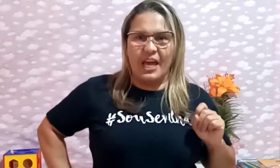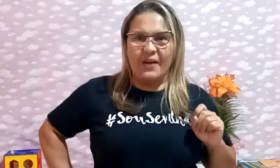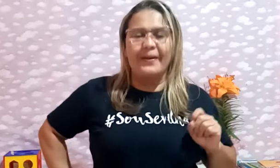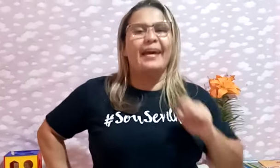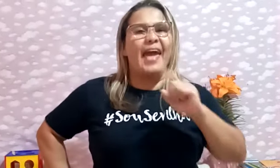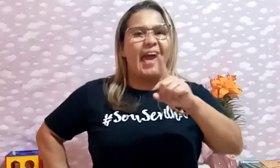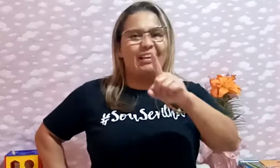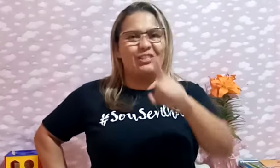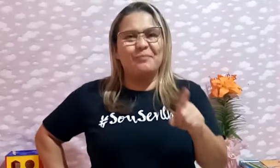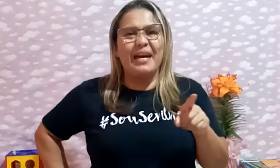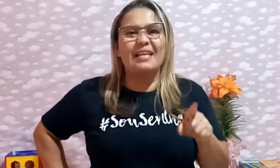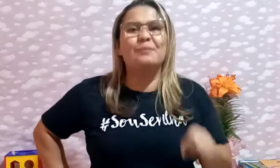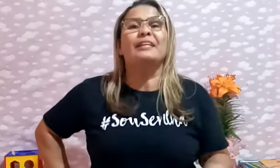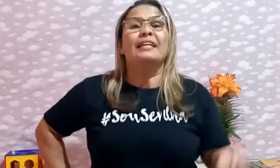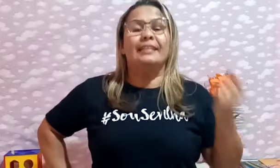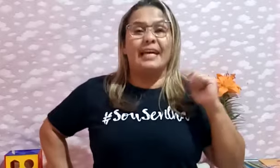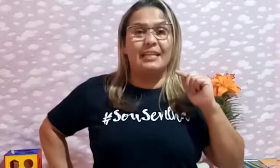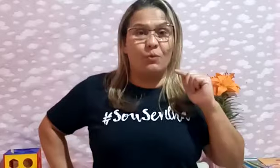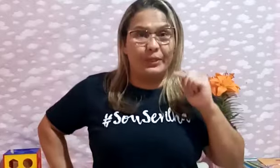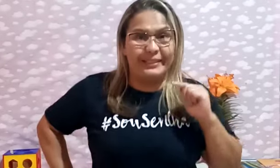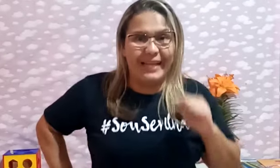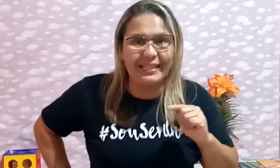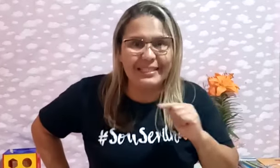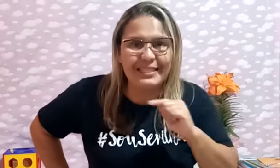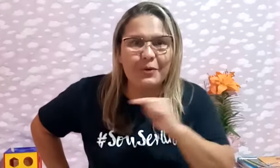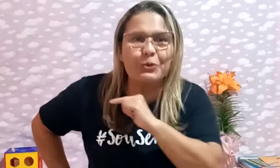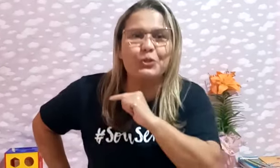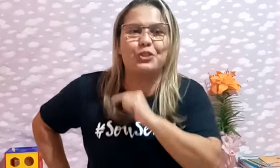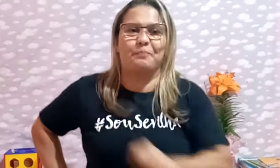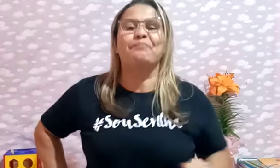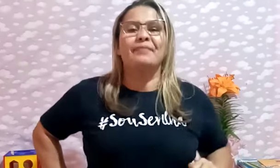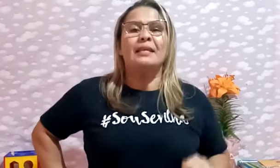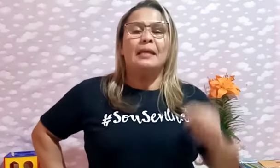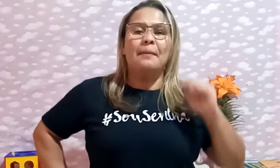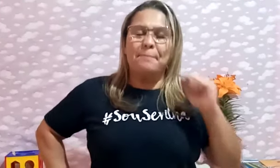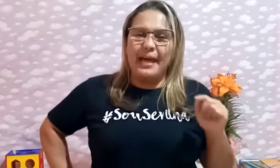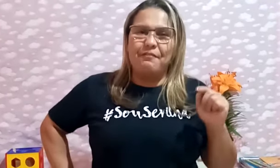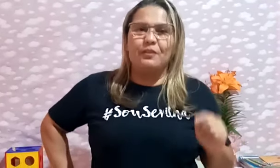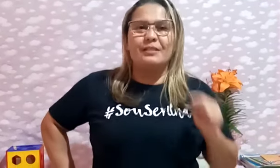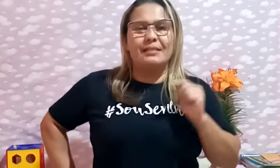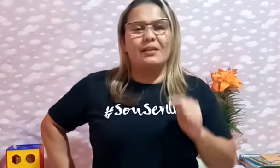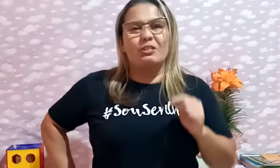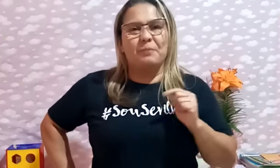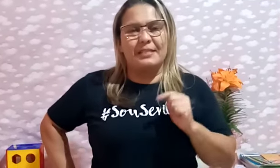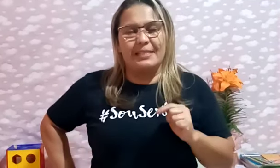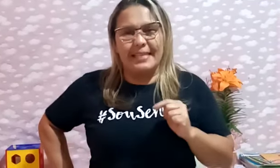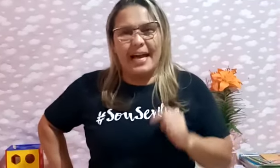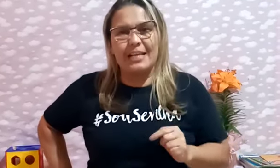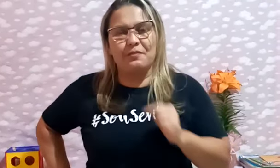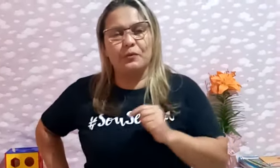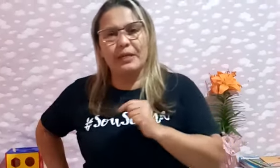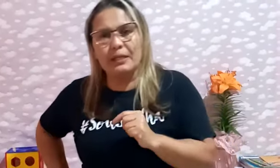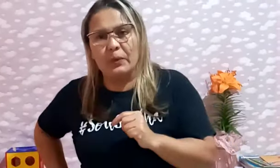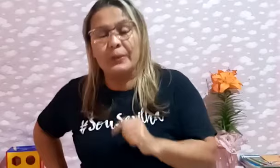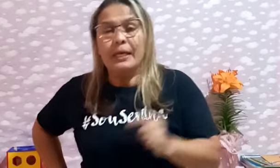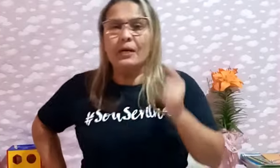gel? É isso mesmo, tem que cuidar da saúde. Em breve, nossas aulas presenciais voltarão.